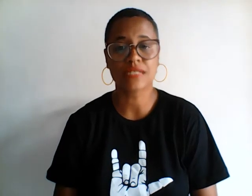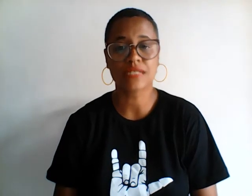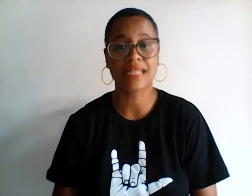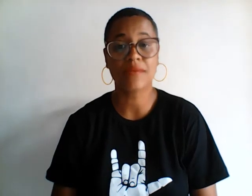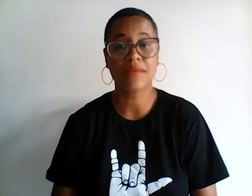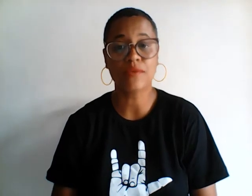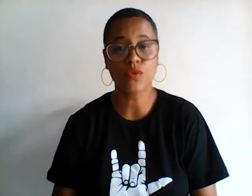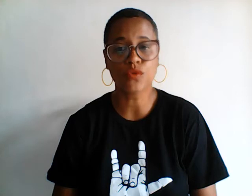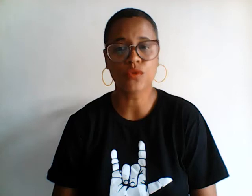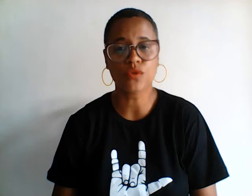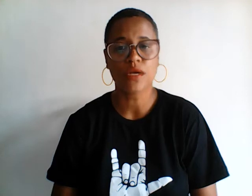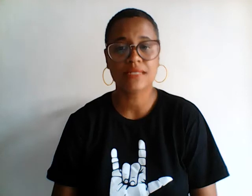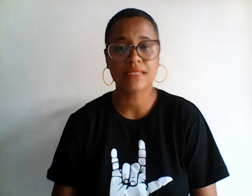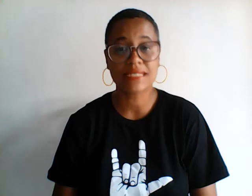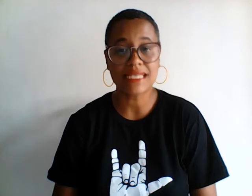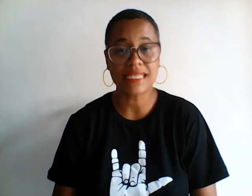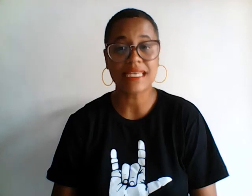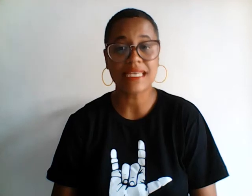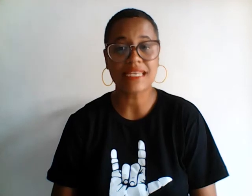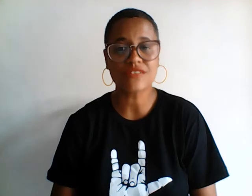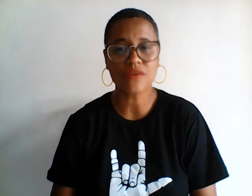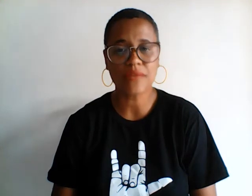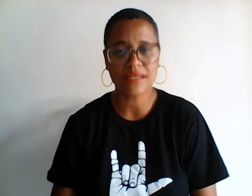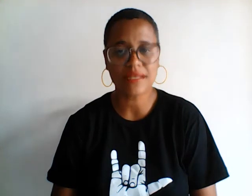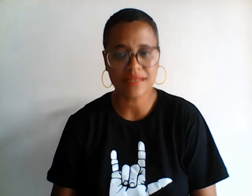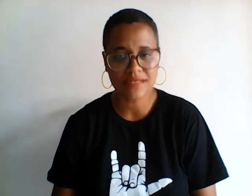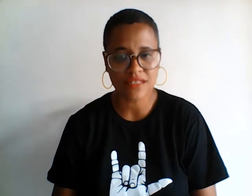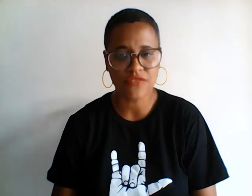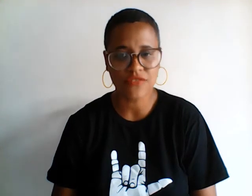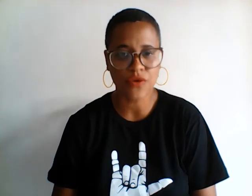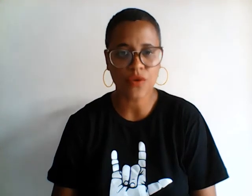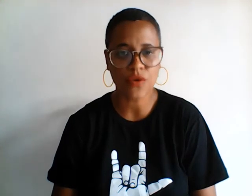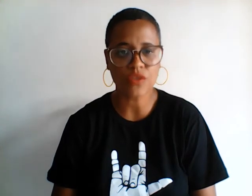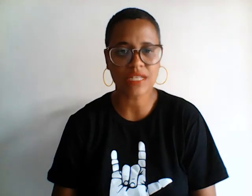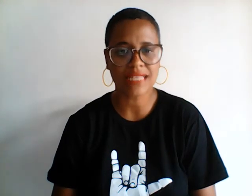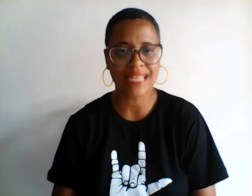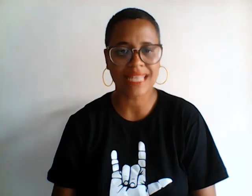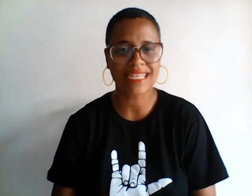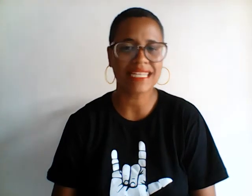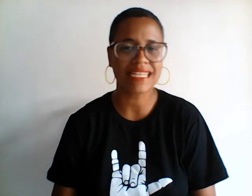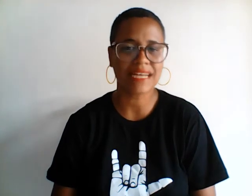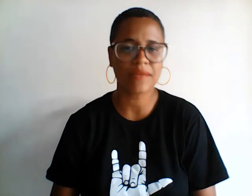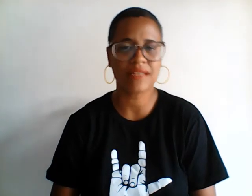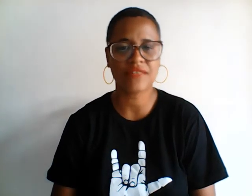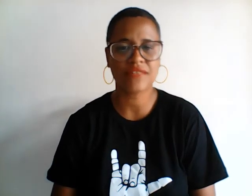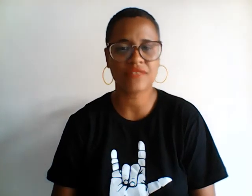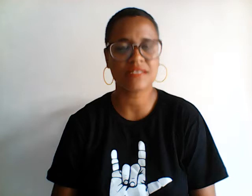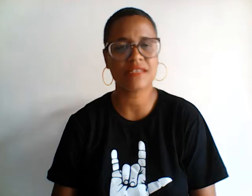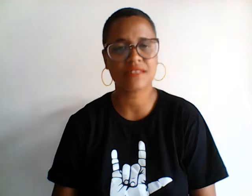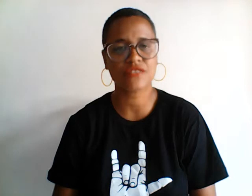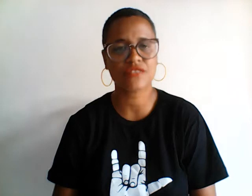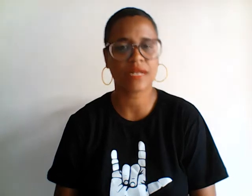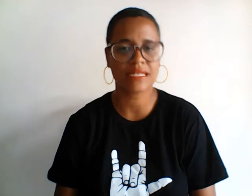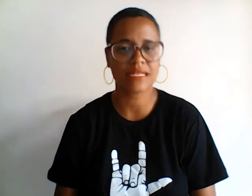será também mudo se e somente se for constatada clinicamente deficiência na sua